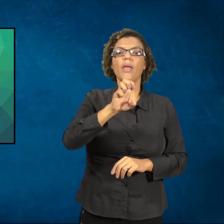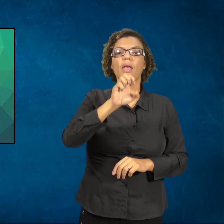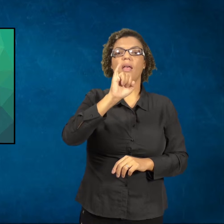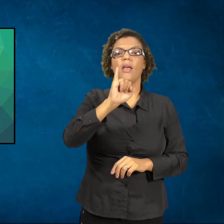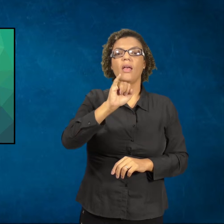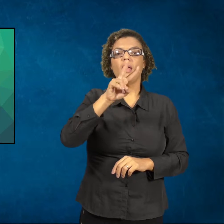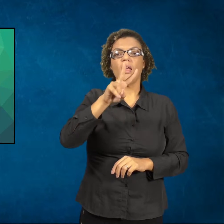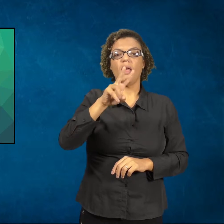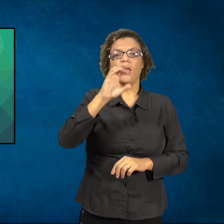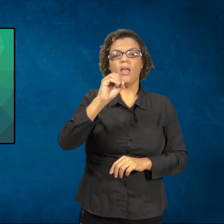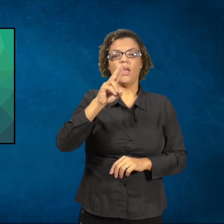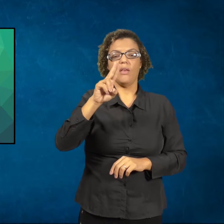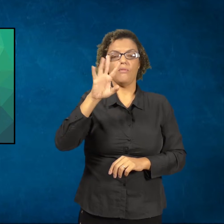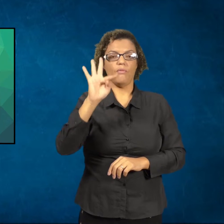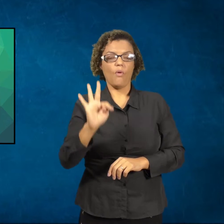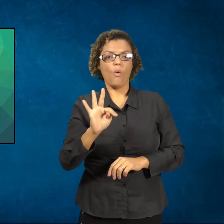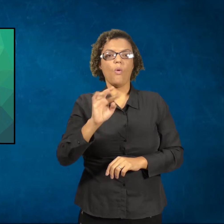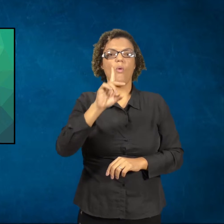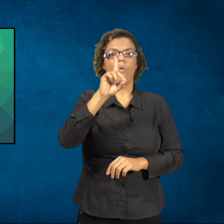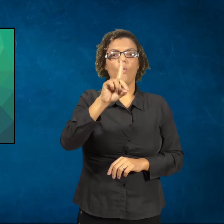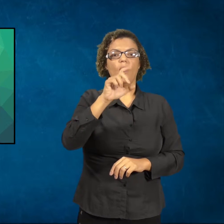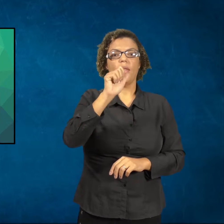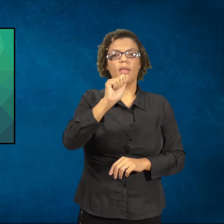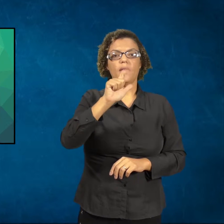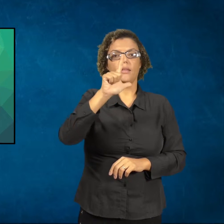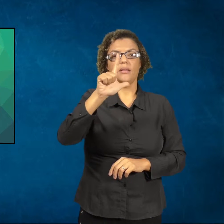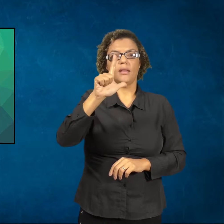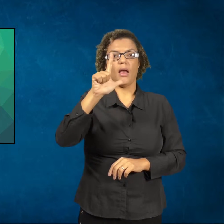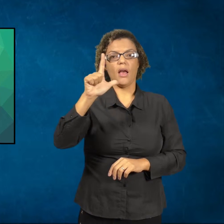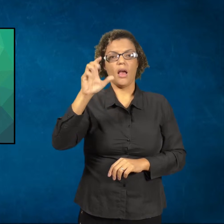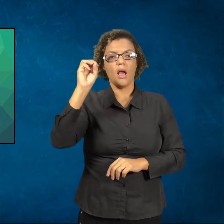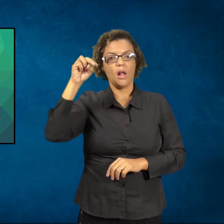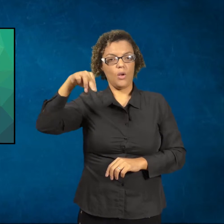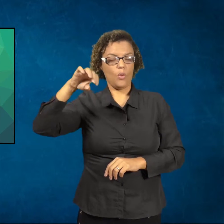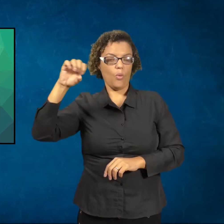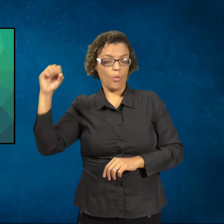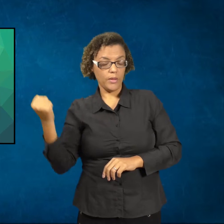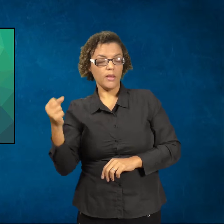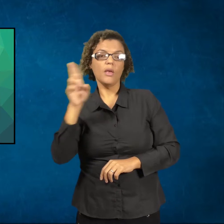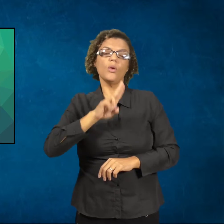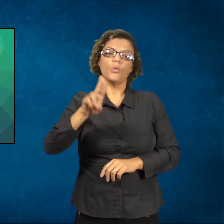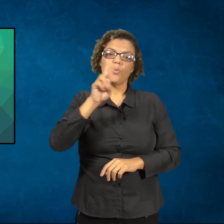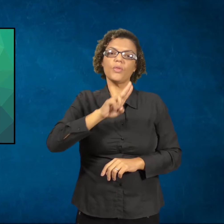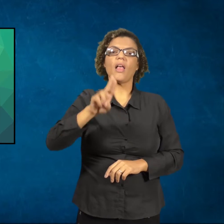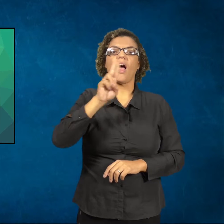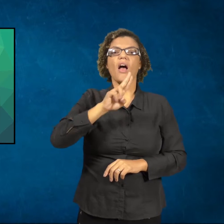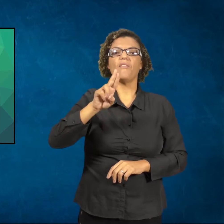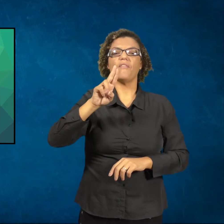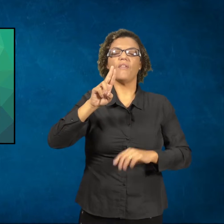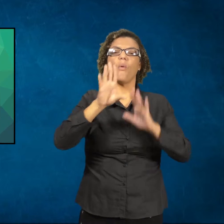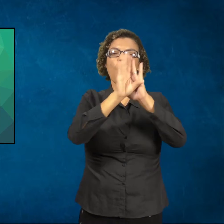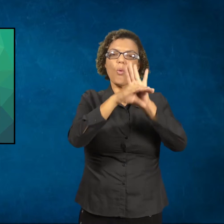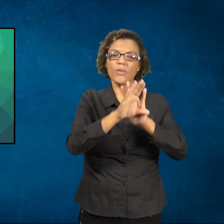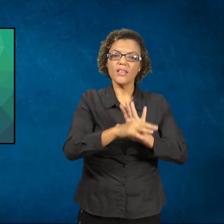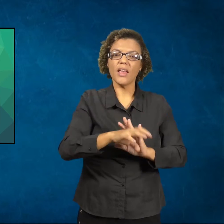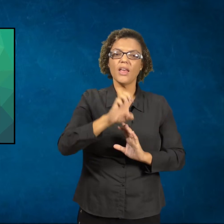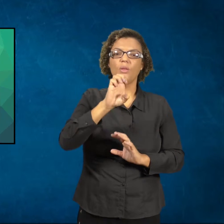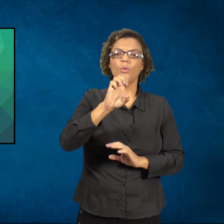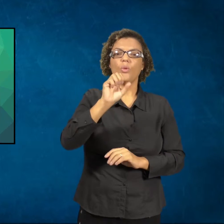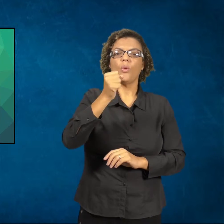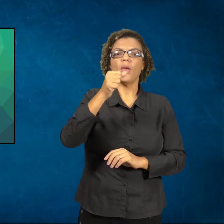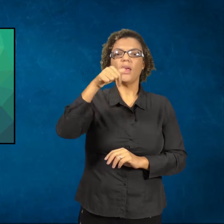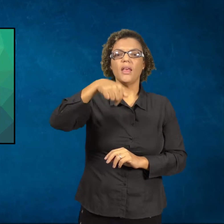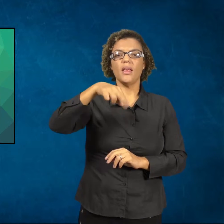que trabalhou com a ideia de esquema, mas ele chamava de esquemas de atenção. E o Piaget chega a citar o Revaud